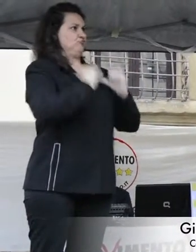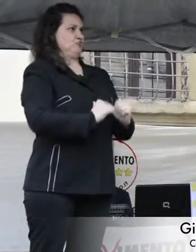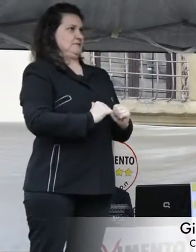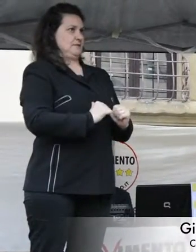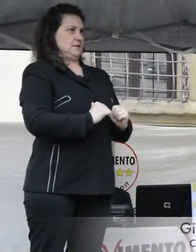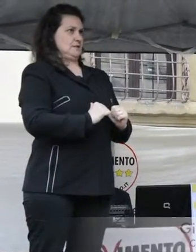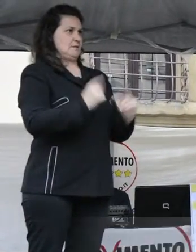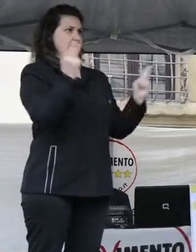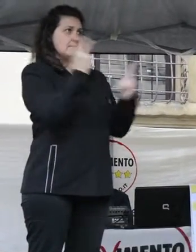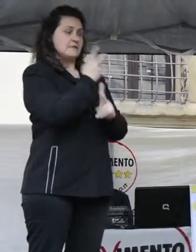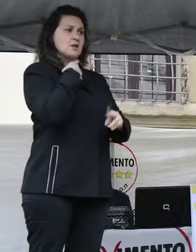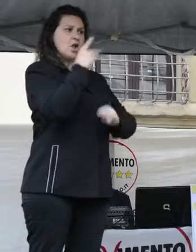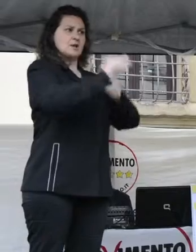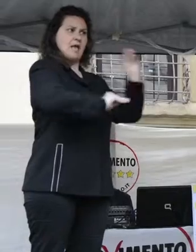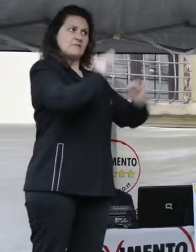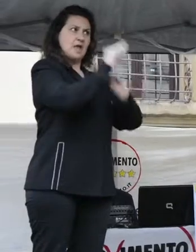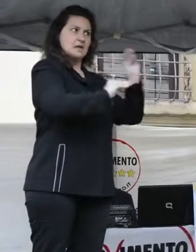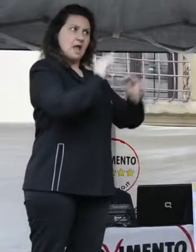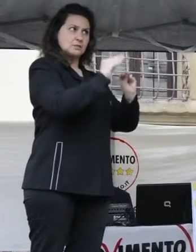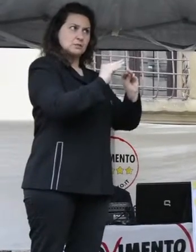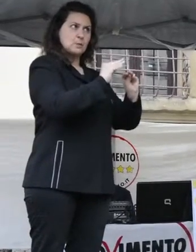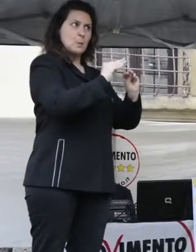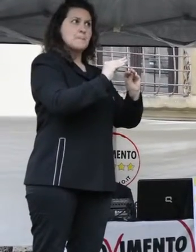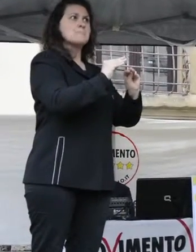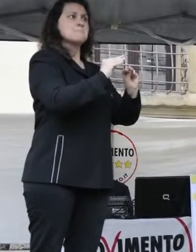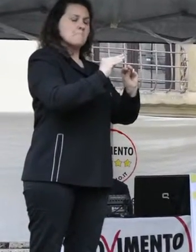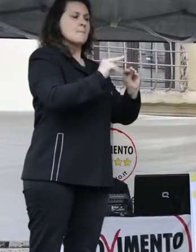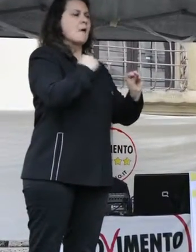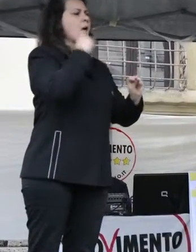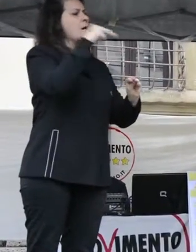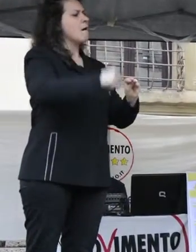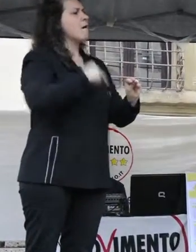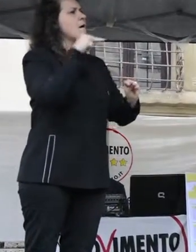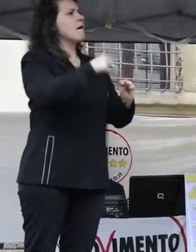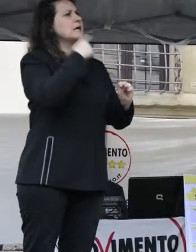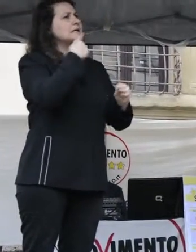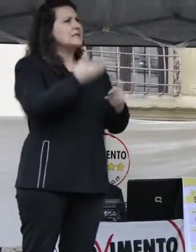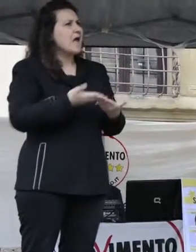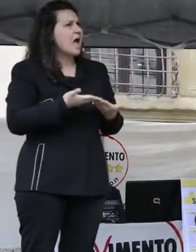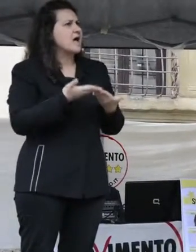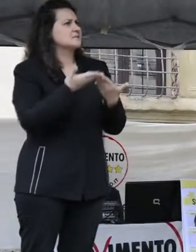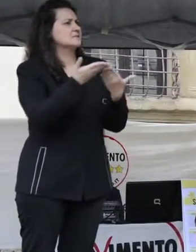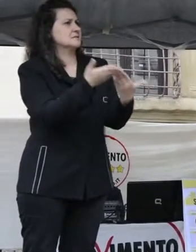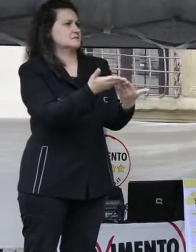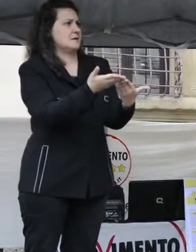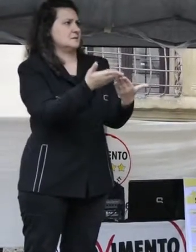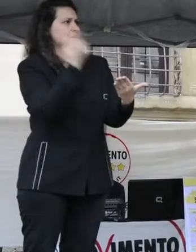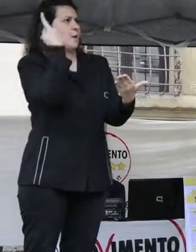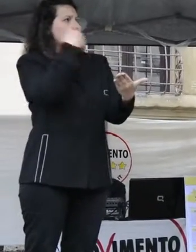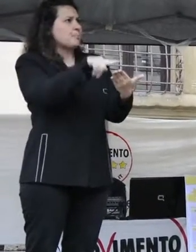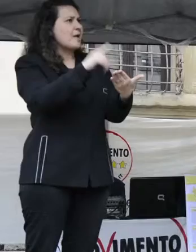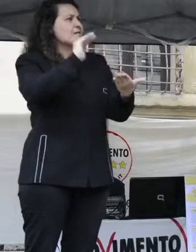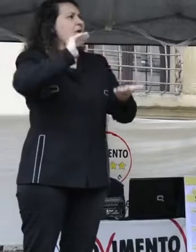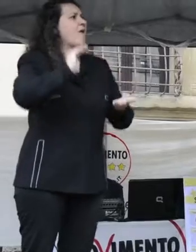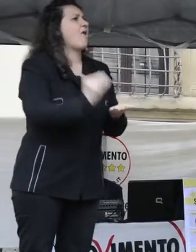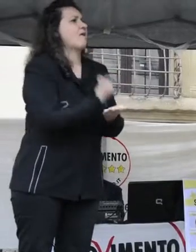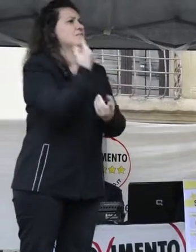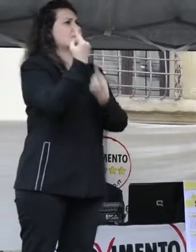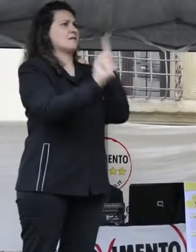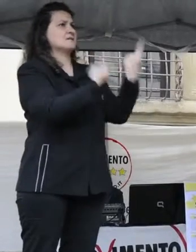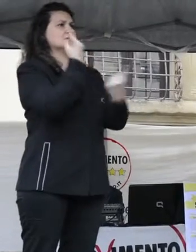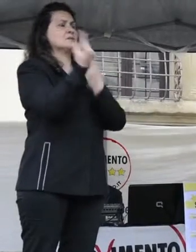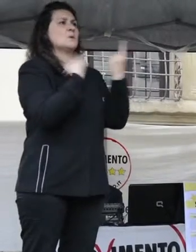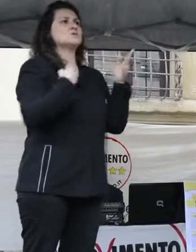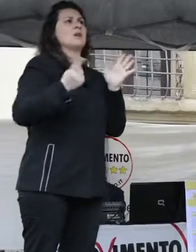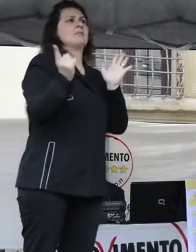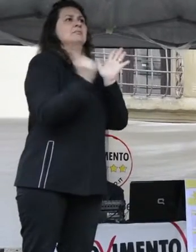il referendum che continuiamo a assistere i cittadini che nel contrasto di questa situazione, per affermare il diritto